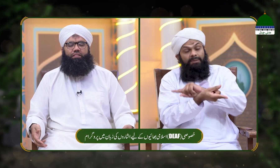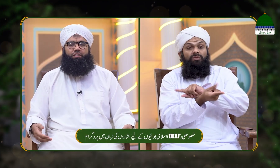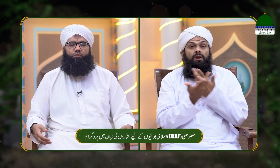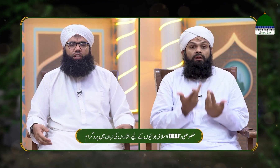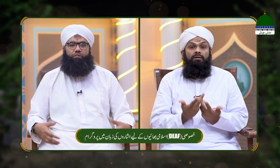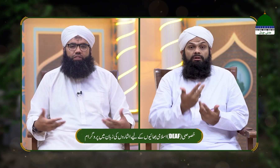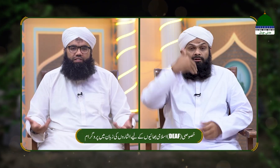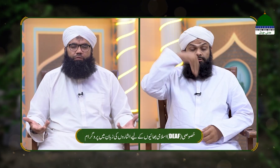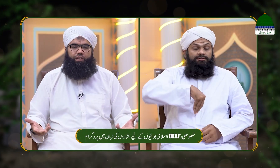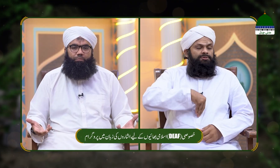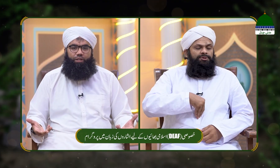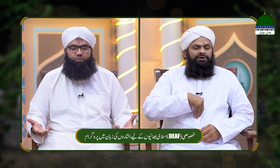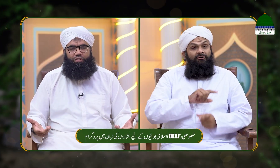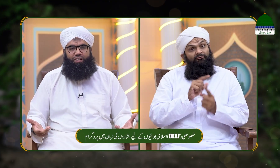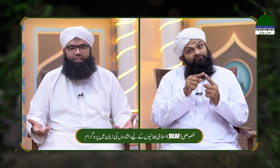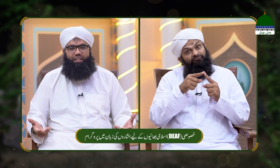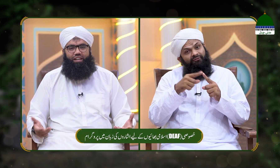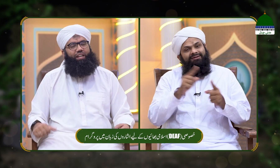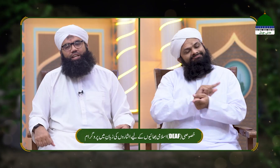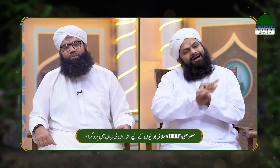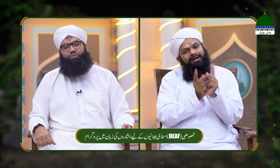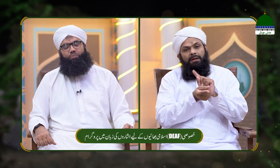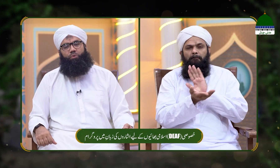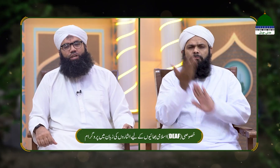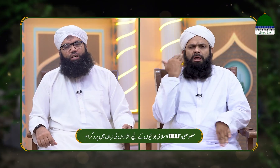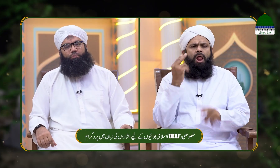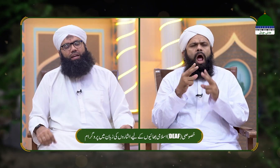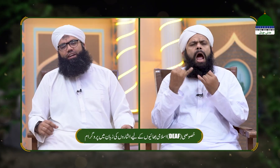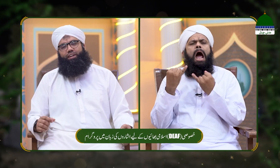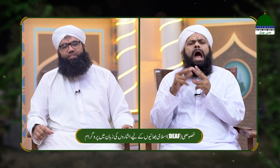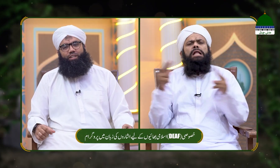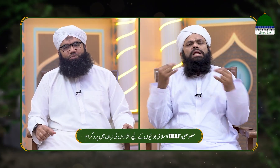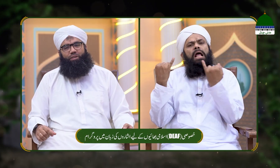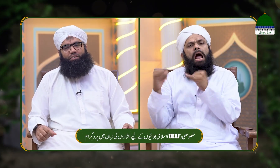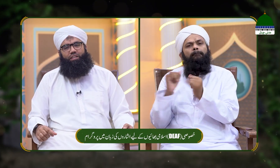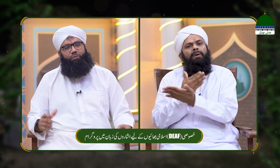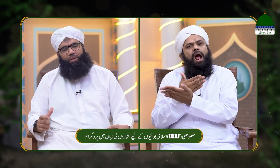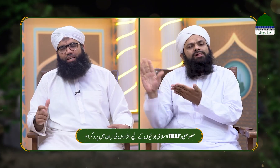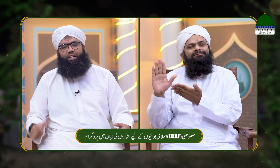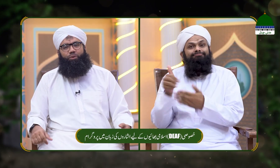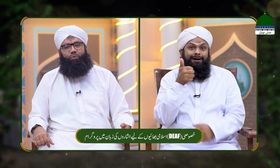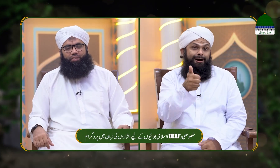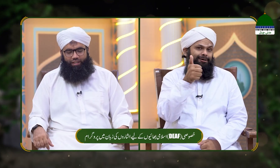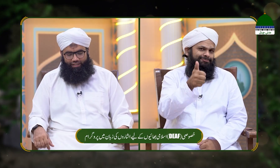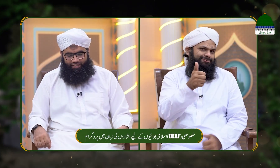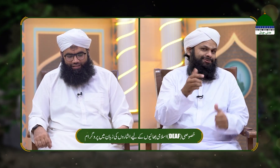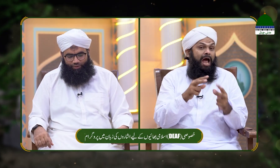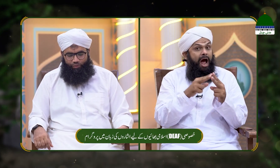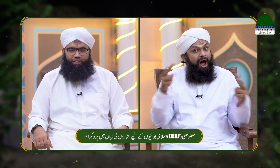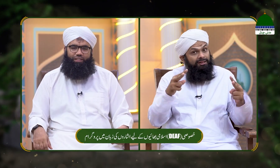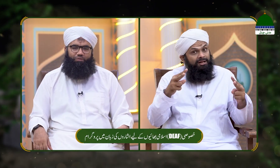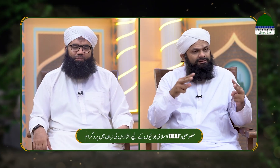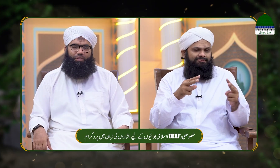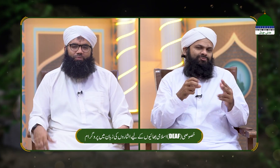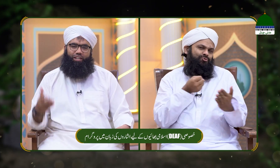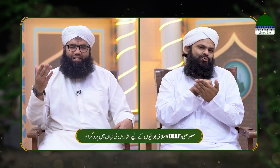ذات کے اندر جو ہے وہ ایک واضح فرق محسوس کریں گے۔ اللہ کریم ہم سب کو پیارے آقا علیہ السلام کی پیاری اداؤں کو اختیار کرنے کی